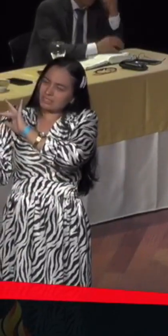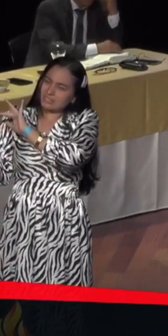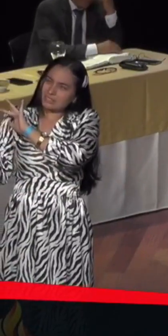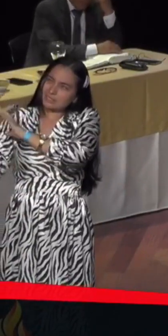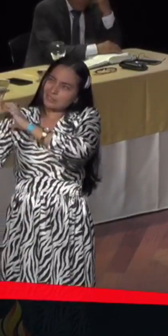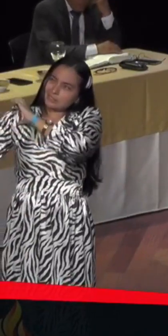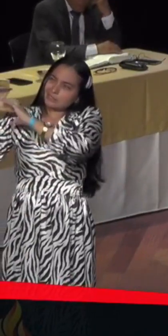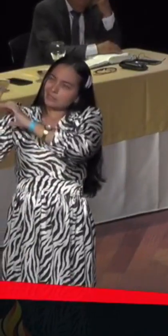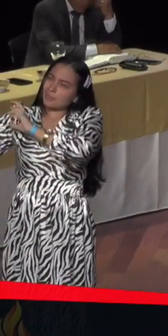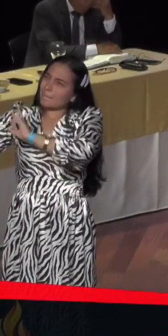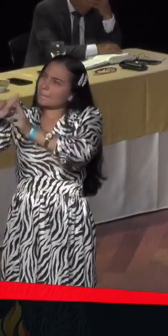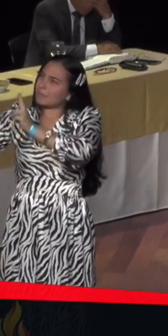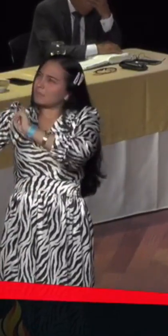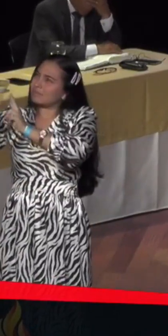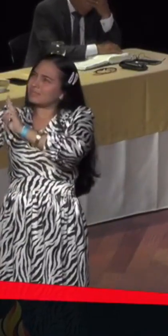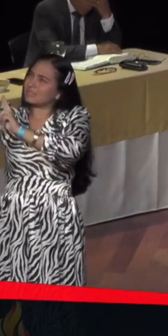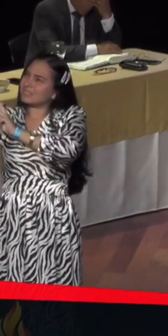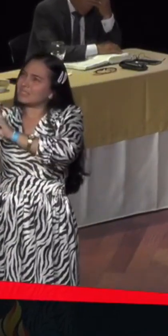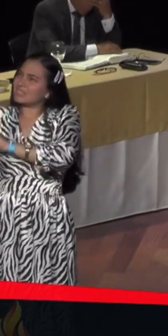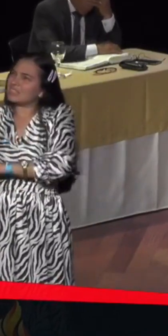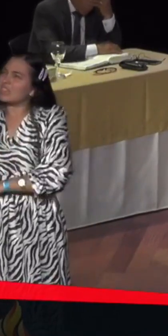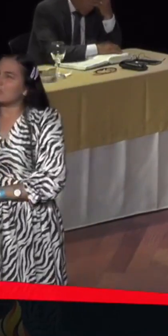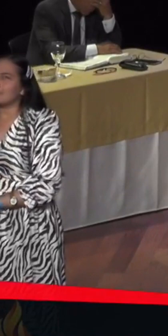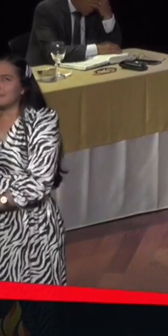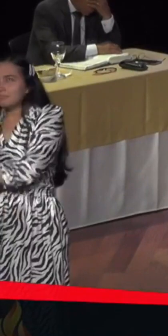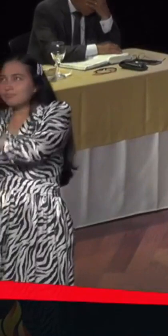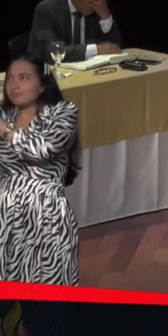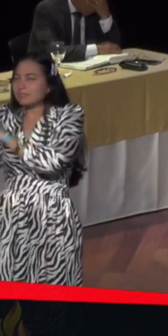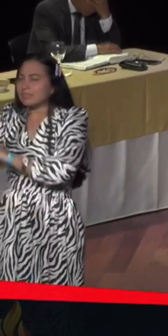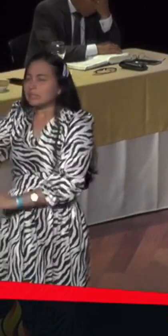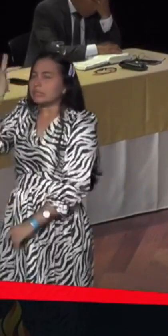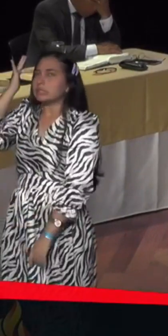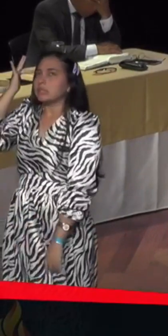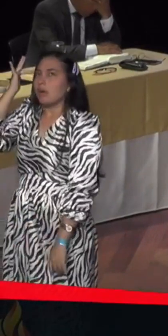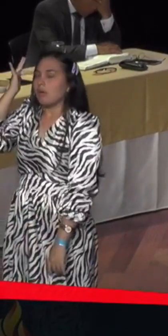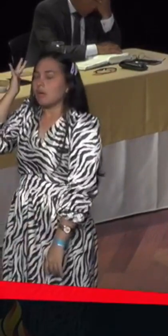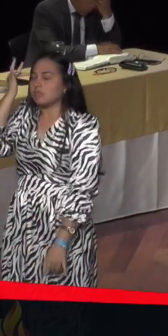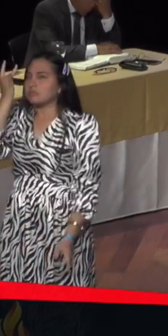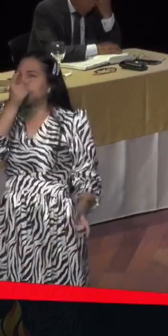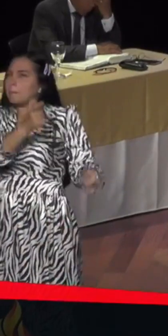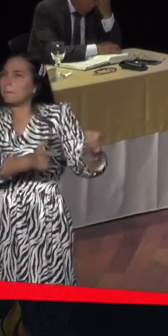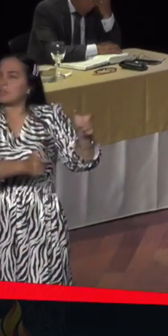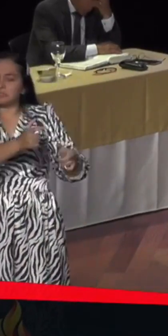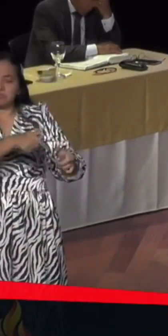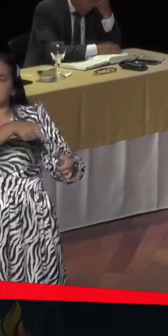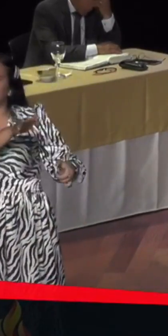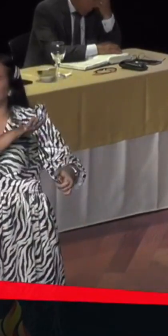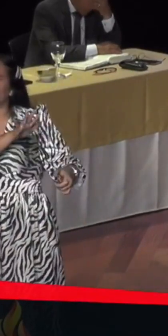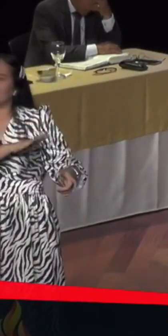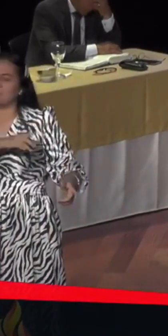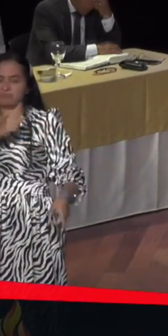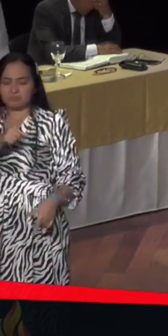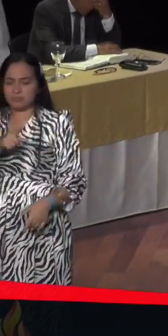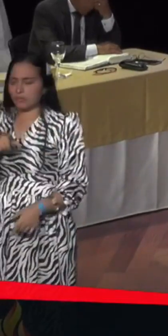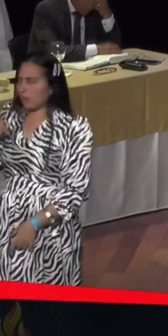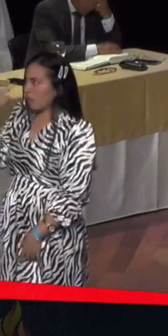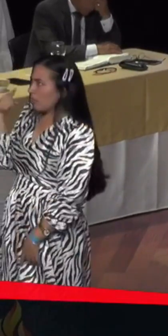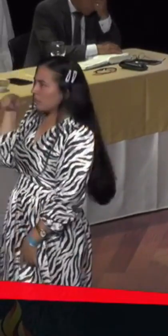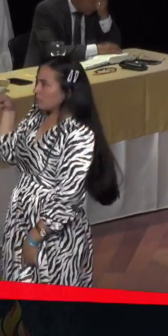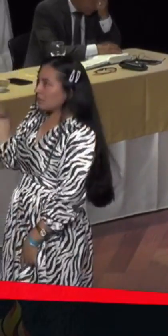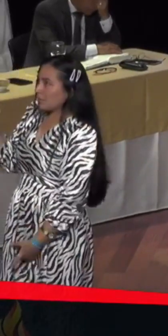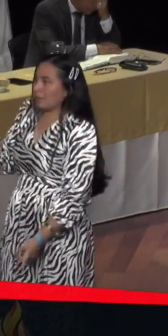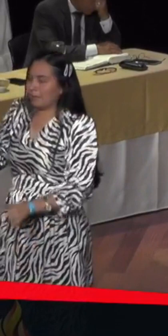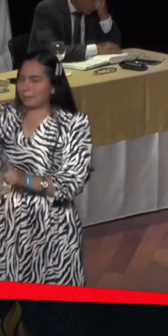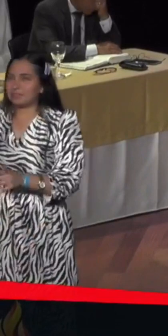siempre irá en contracorriente. Siempre irá en contra de las masas. Siempre irá dependiendo